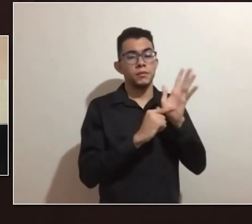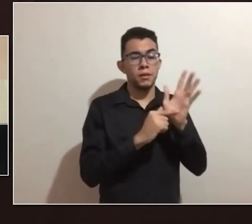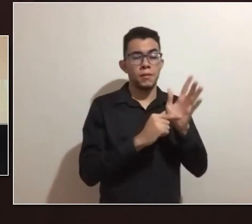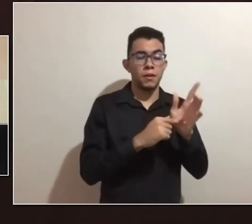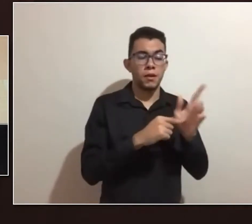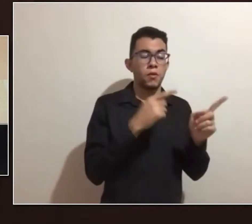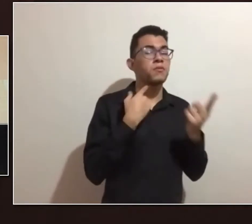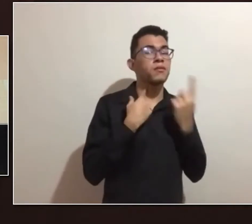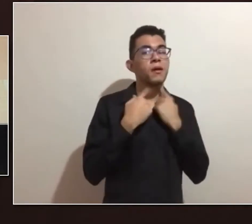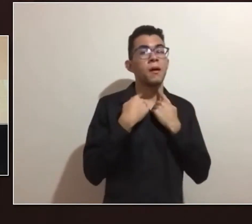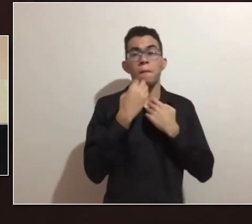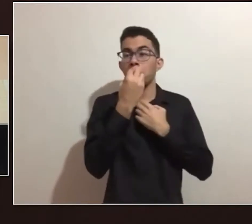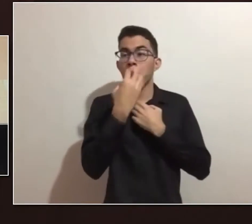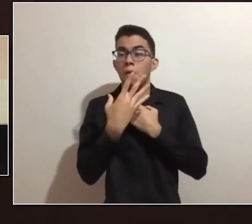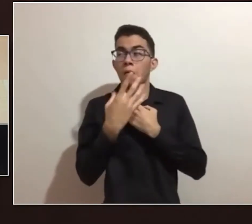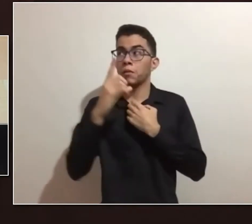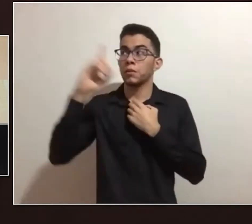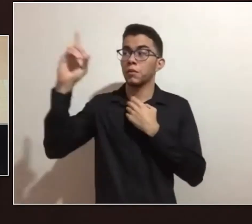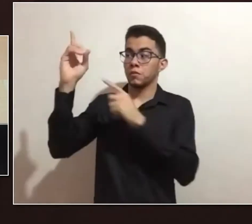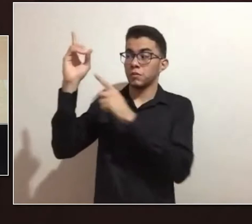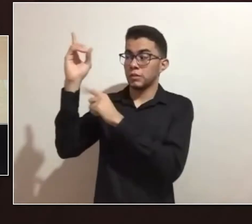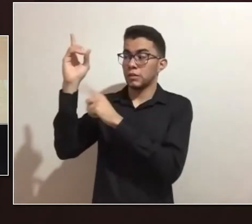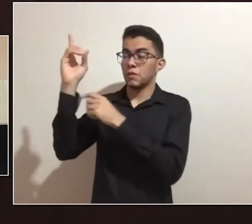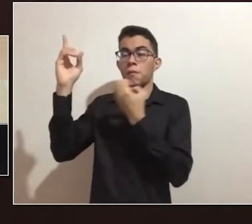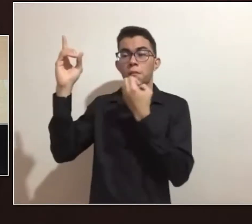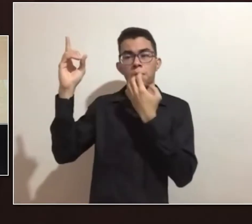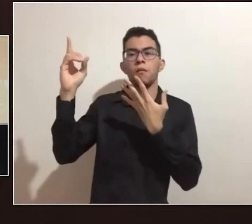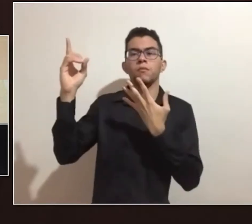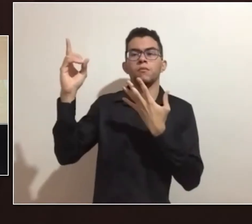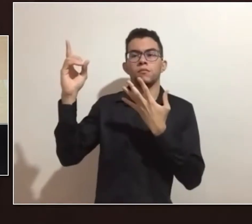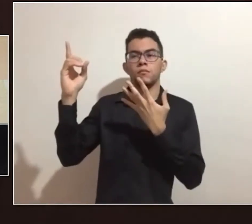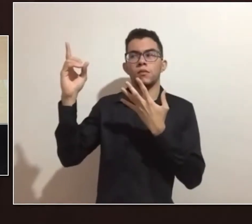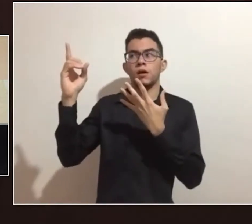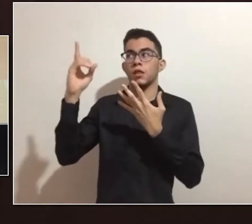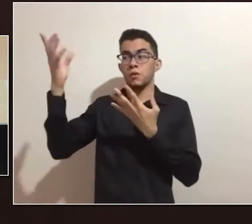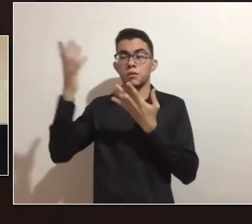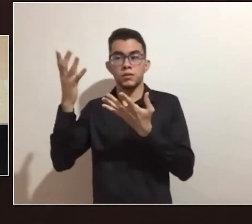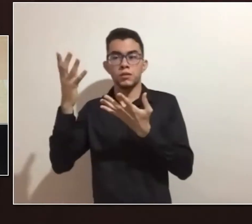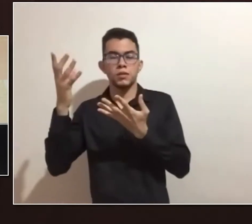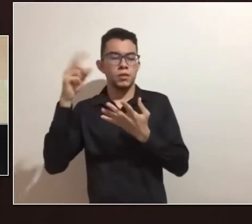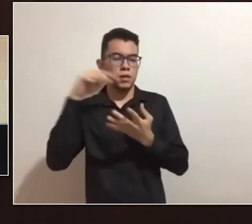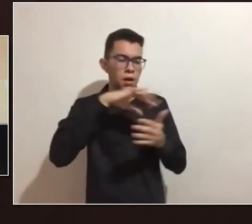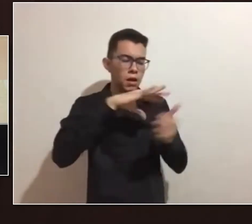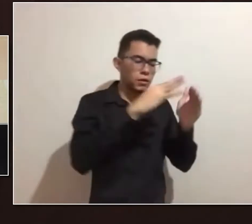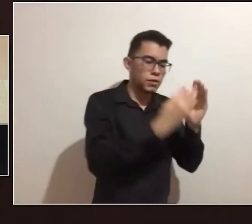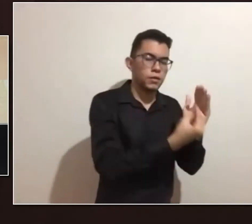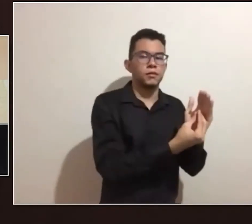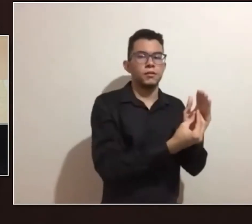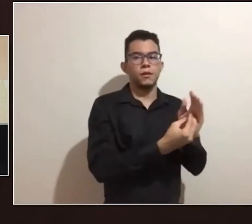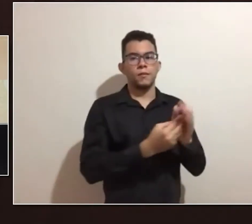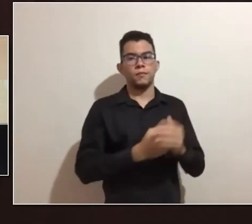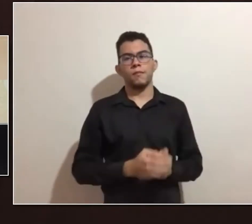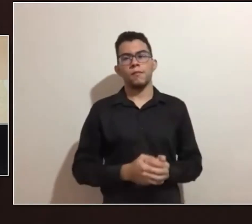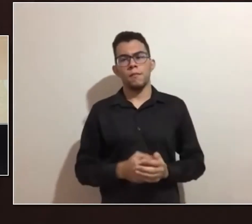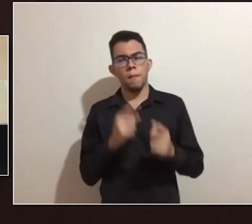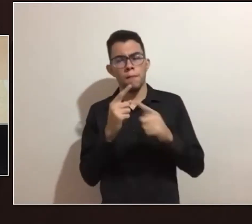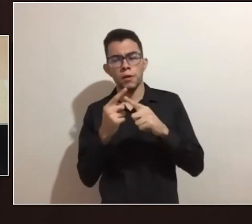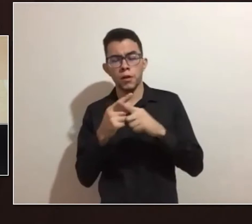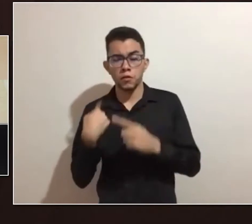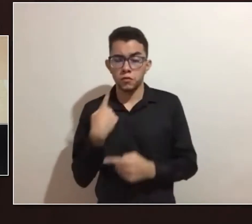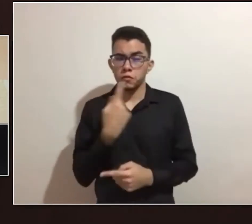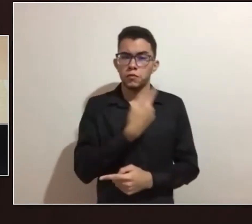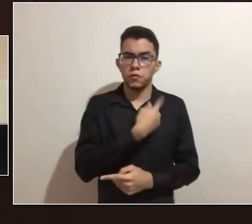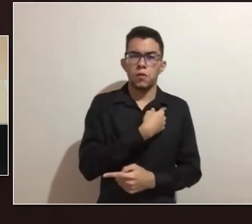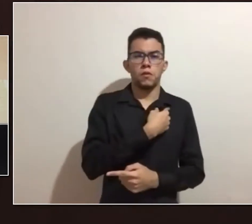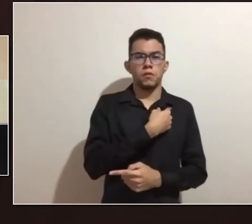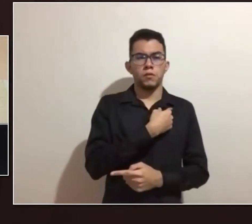Cristo, o quanto o homem é importante para Deus. O homem simplesmente